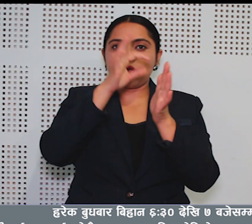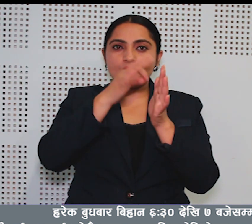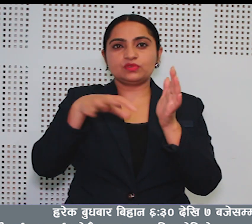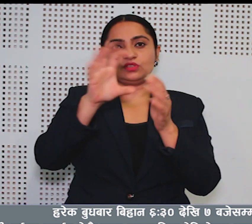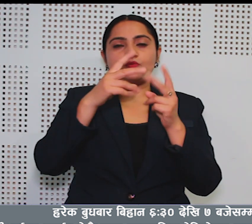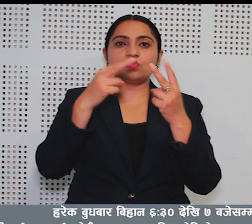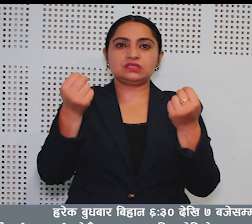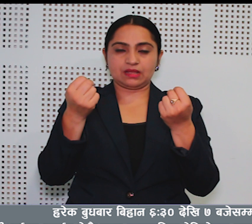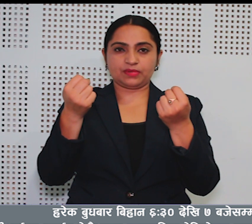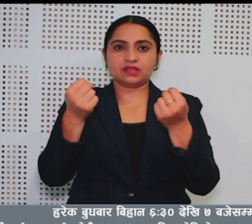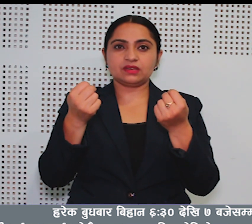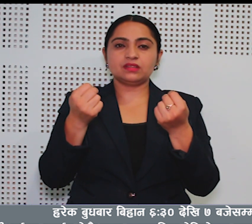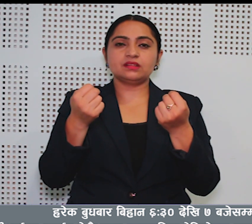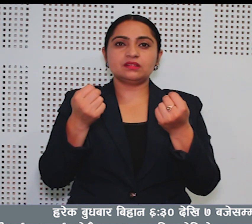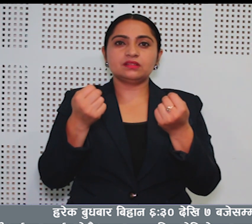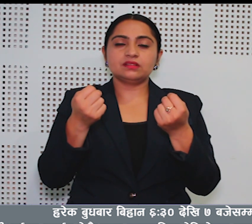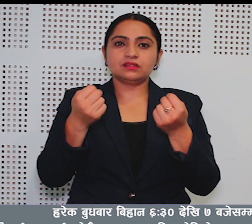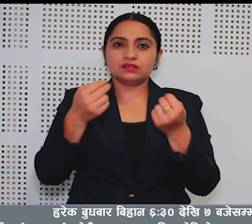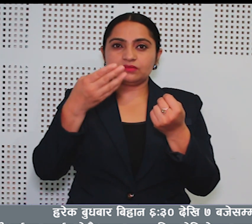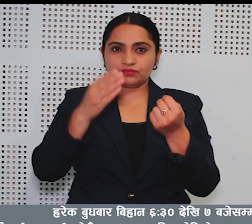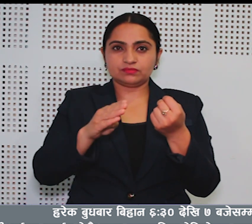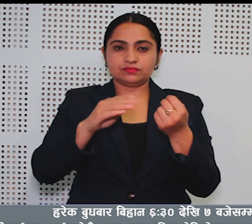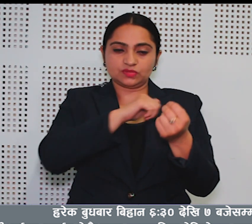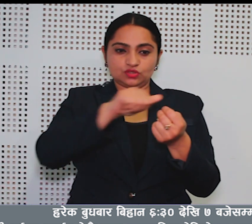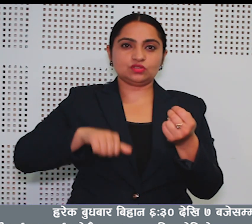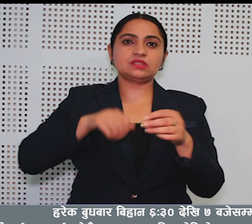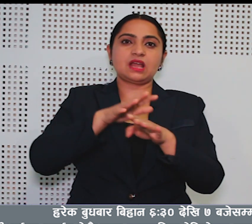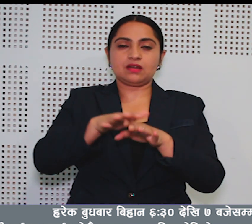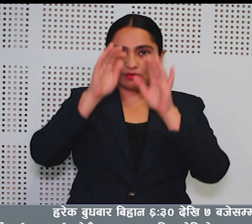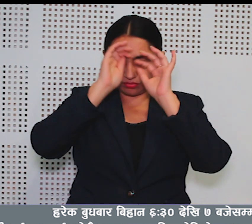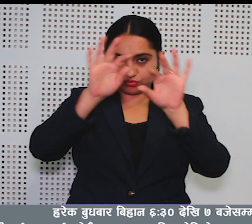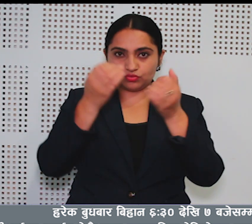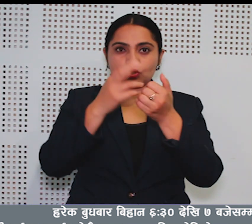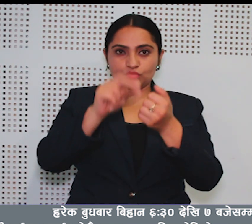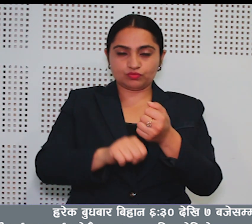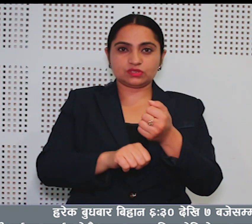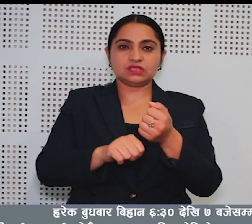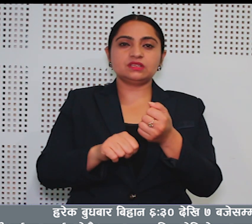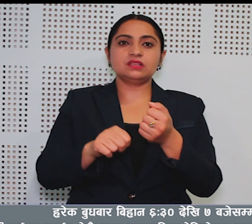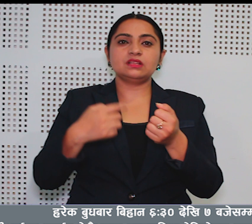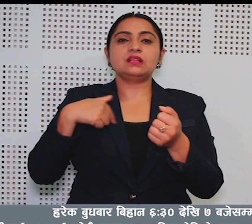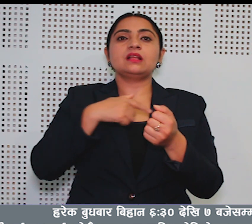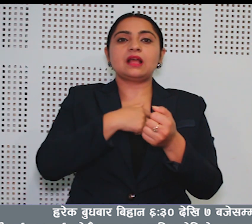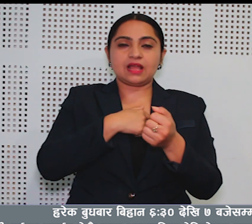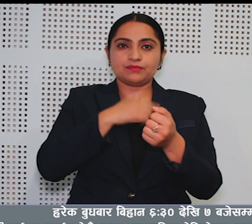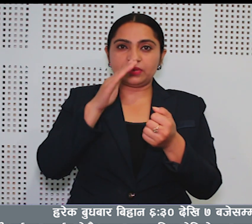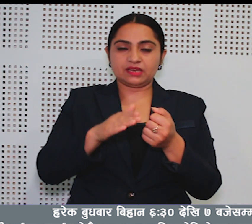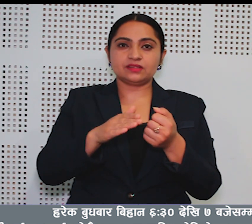तो ओहि ठमन जाय पड़तै, जना स्विचे भेलै तना आइ ठमन नगर पेलका भेलै तो हमरो सुन जब ठमन कभी हमरो सुन के हिस्सा